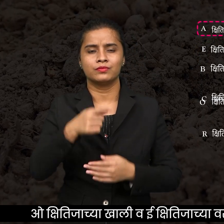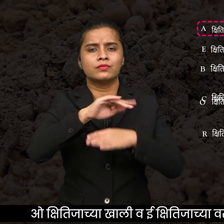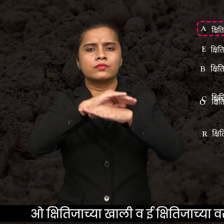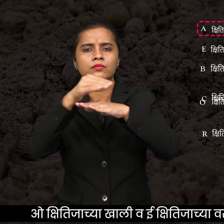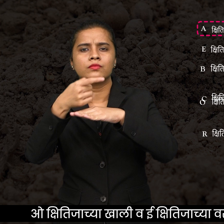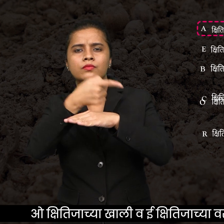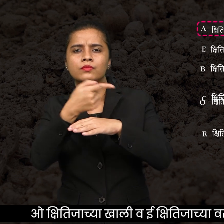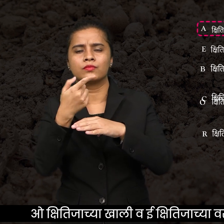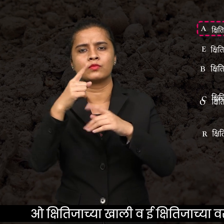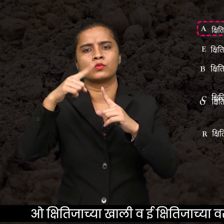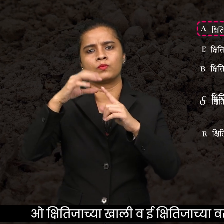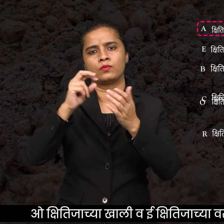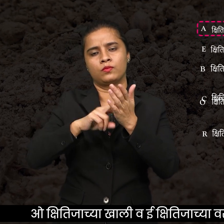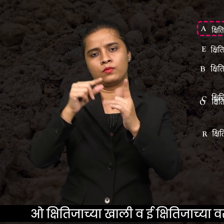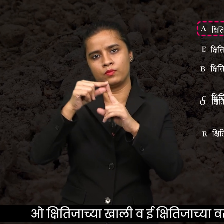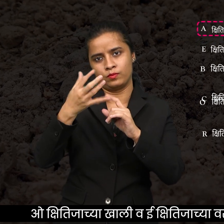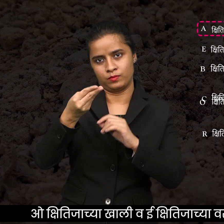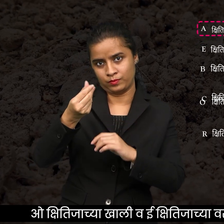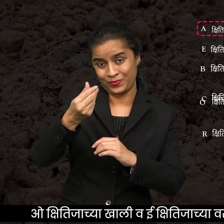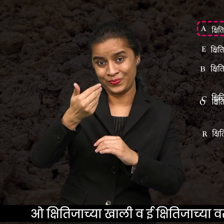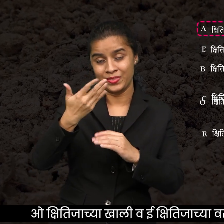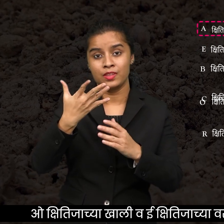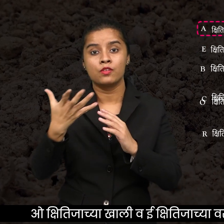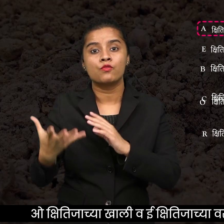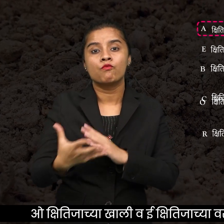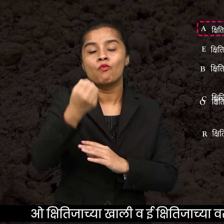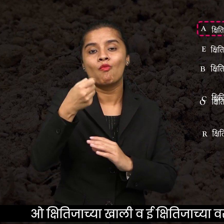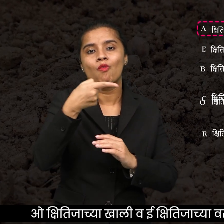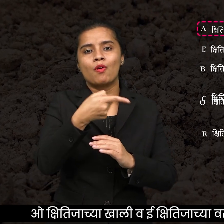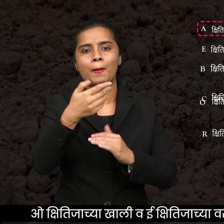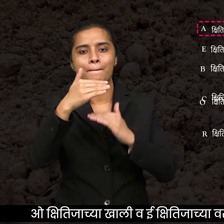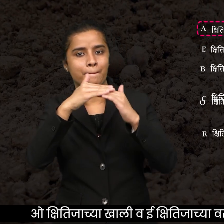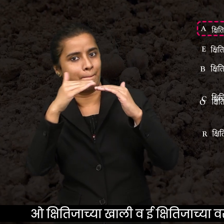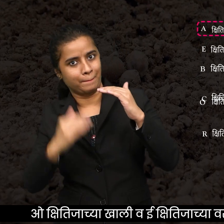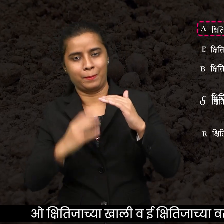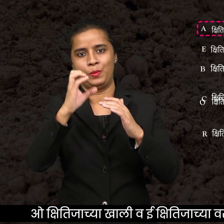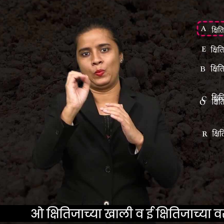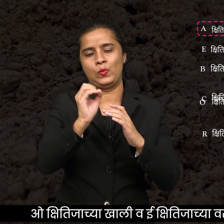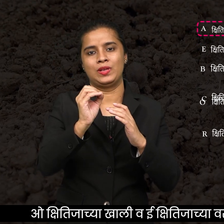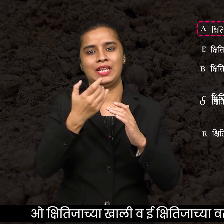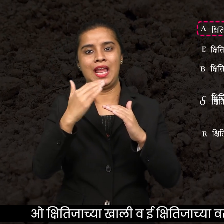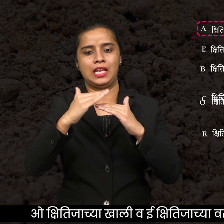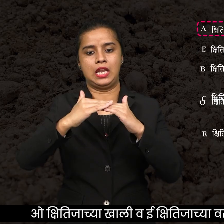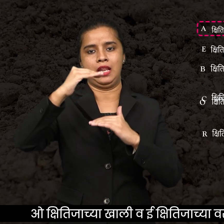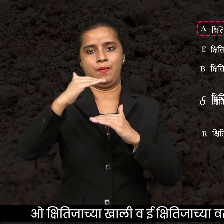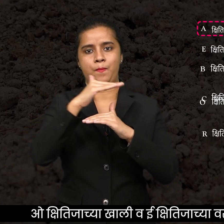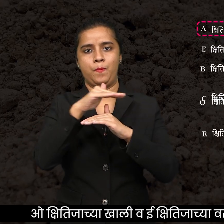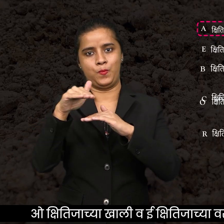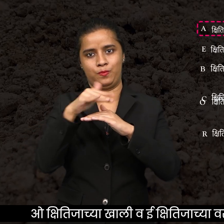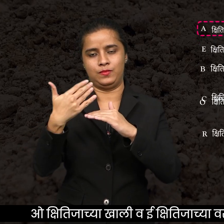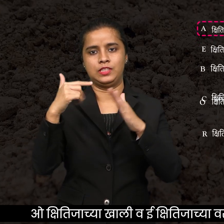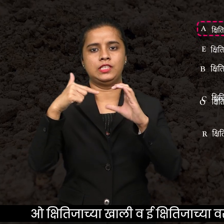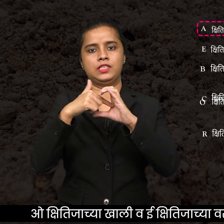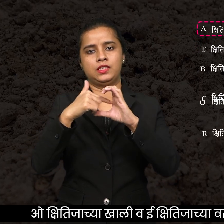ओ क्षितिजाच्या खाली आणि ई क्षितिजाच्या वर आढळणाऱ्या या थराला टॉप सॉइल म्हणतात.